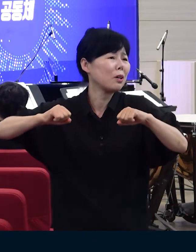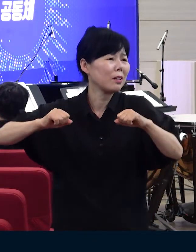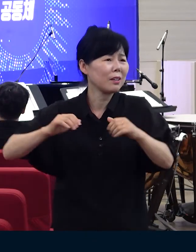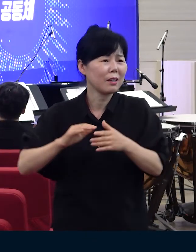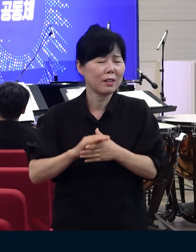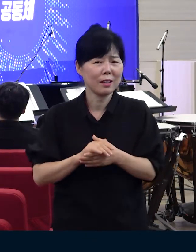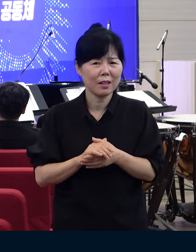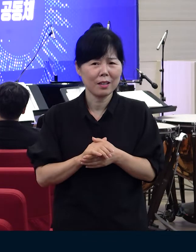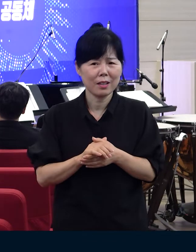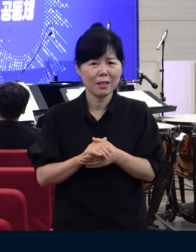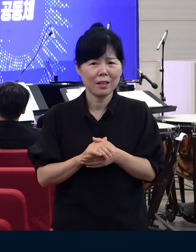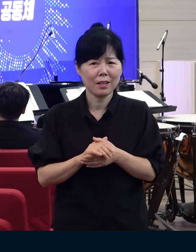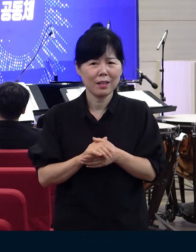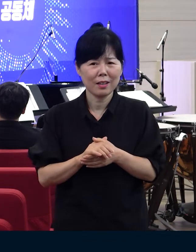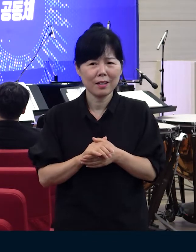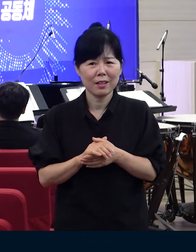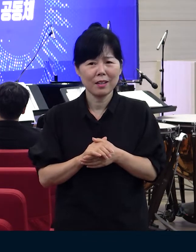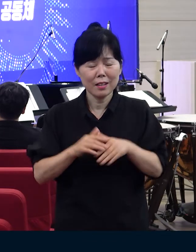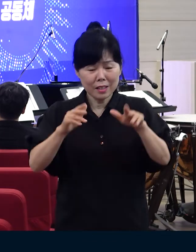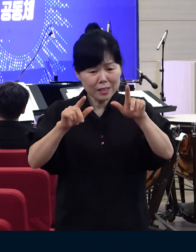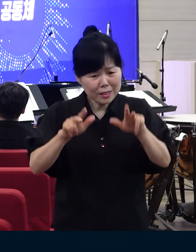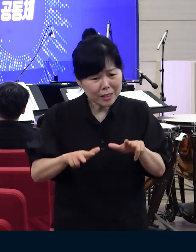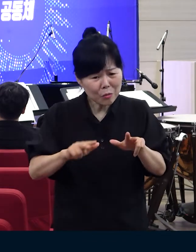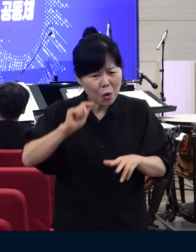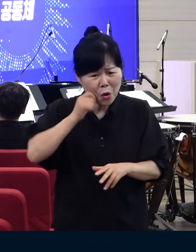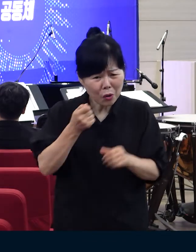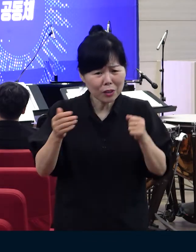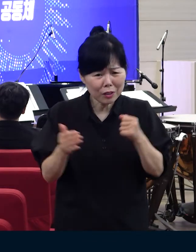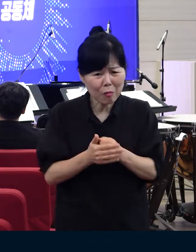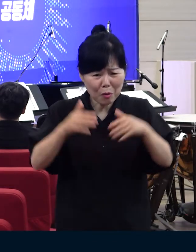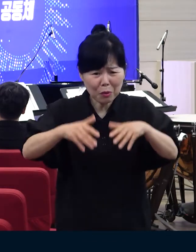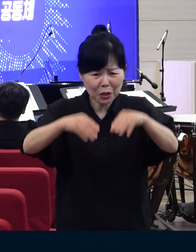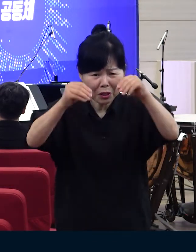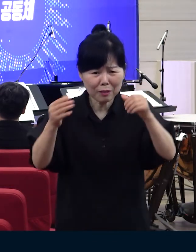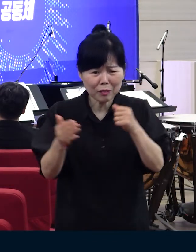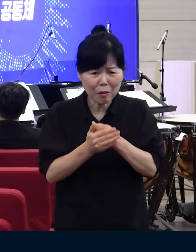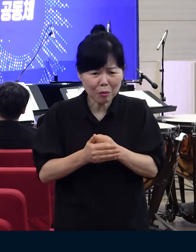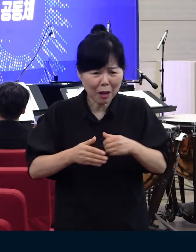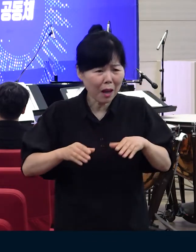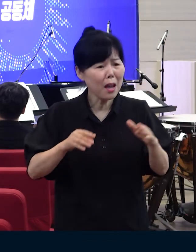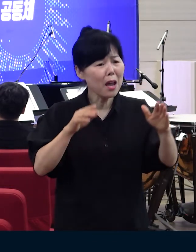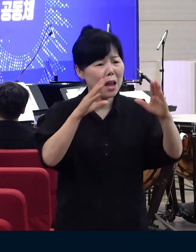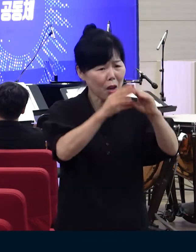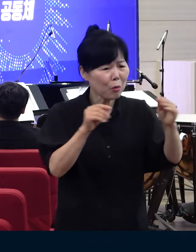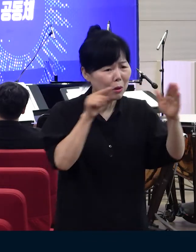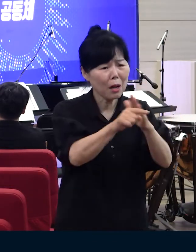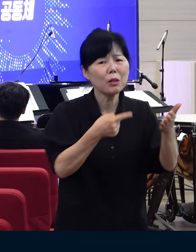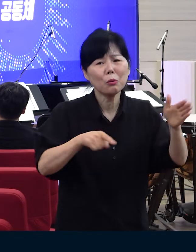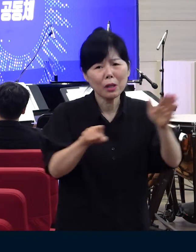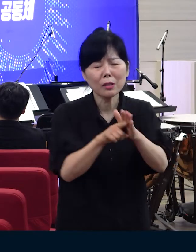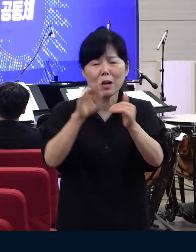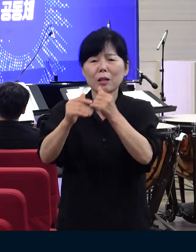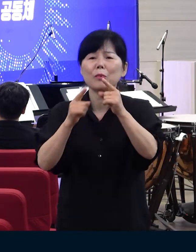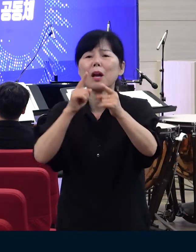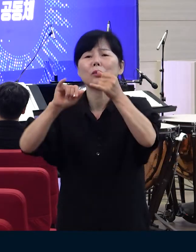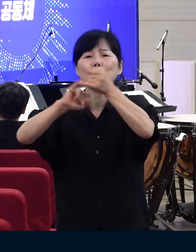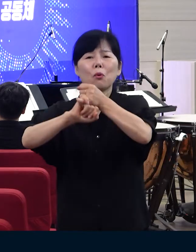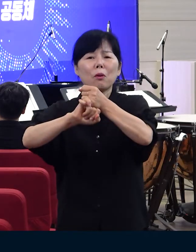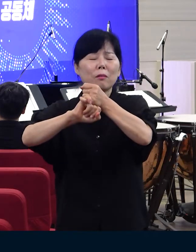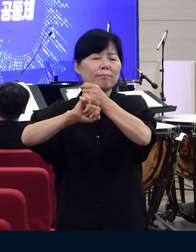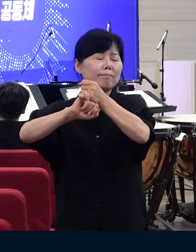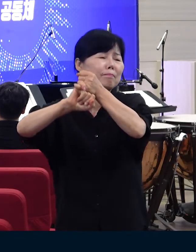현실적인 이유 앞에 언약을 그야말로 헌신짝처럼 팽개치고 있는 바로 그 모습이죠. 이게 아브라함의 모습이에요.